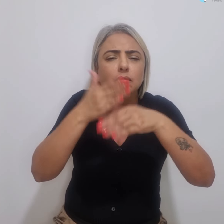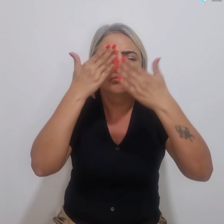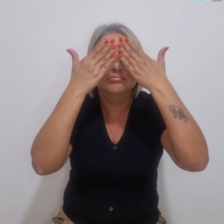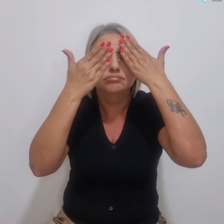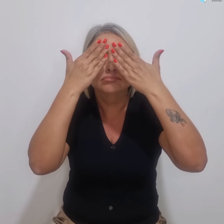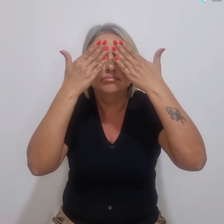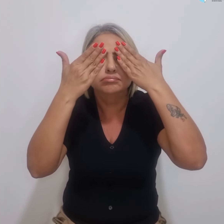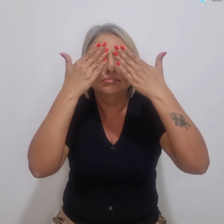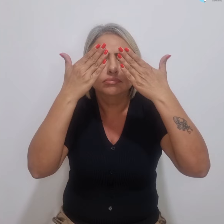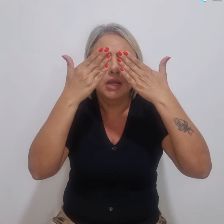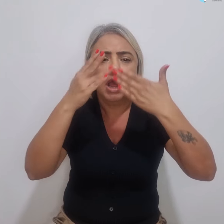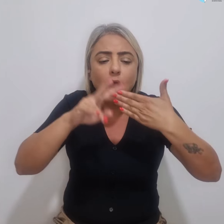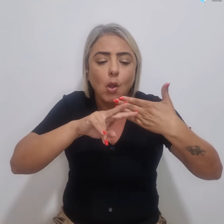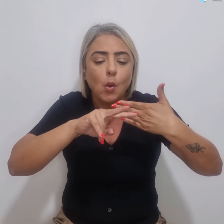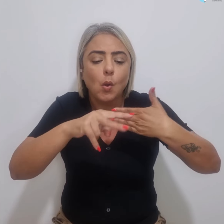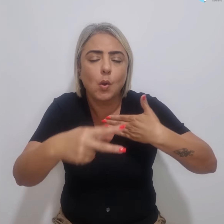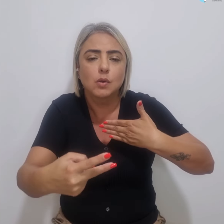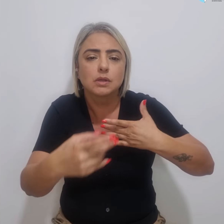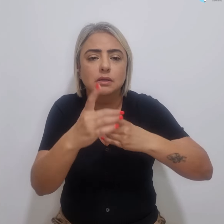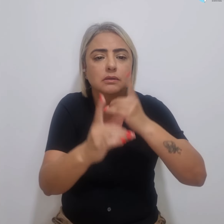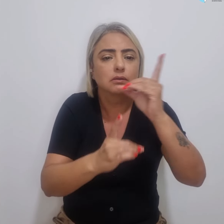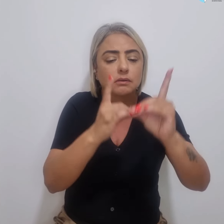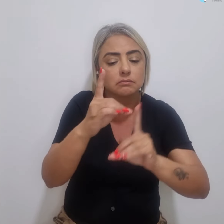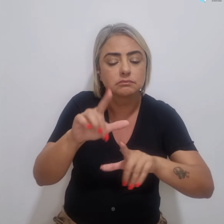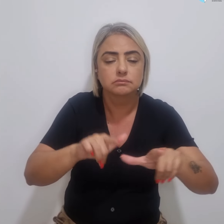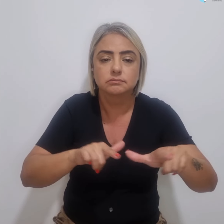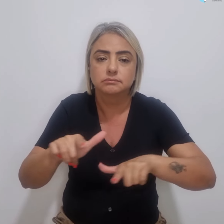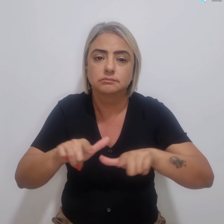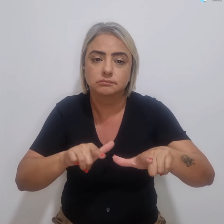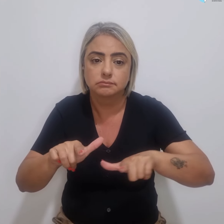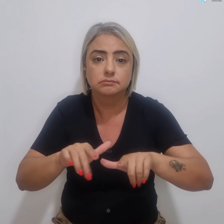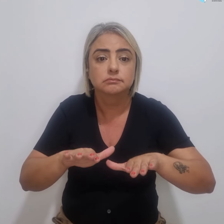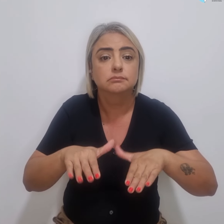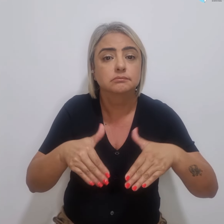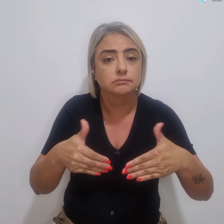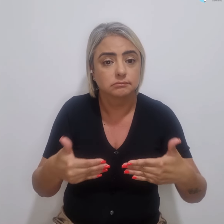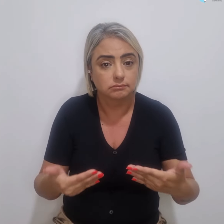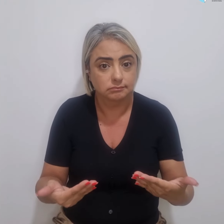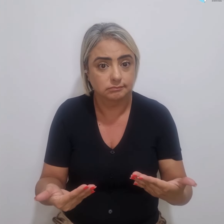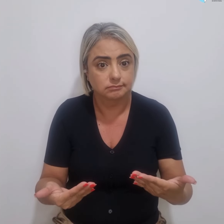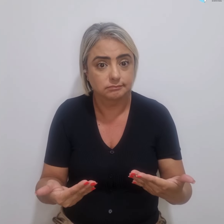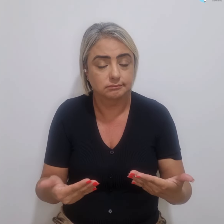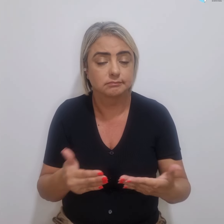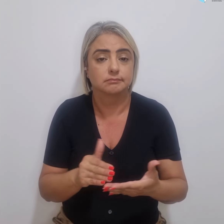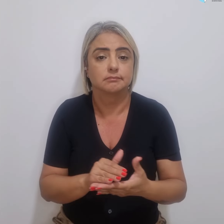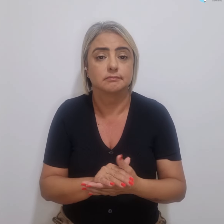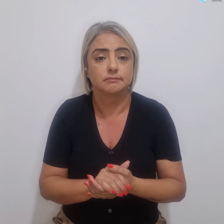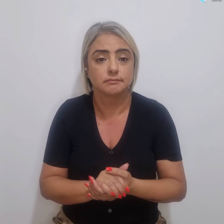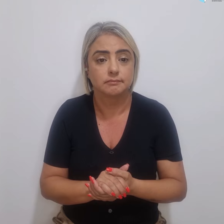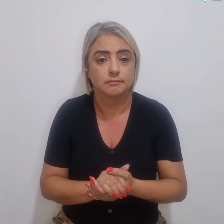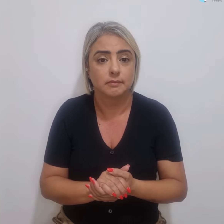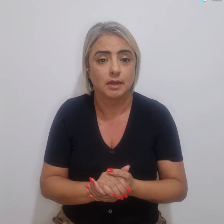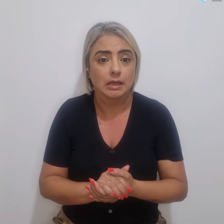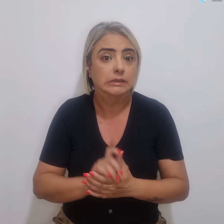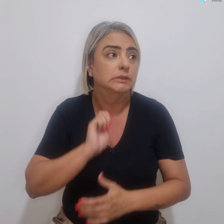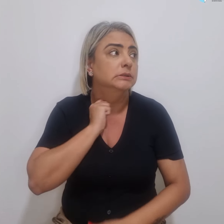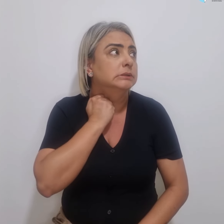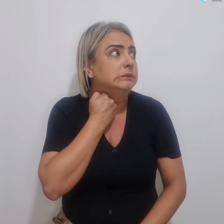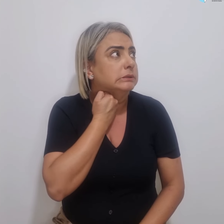advindas da dinâmica de trabalho, a qual estão submetidos. O estresse causado por